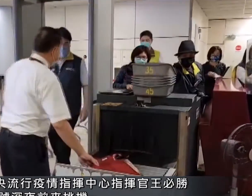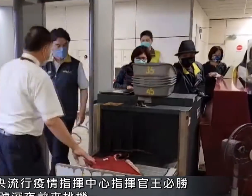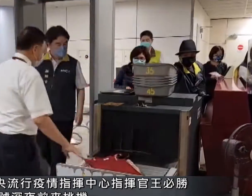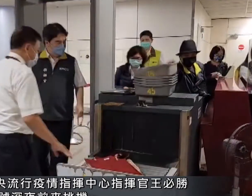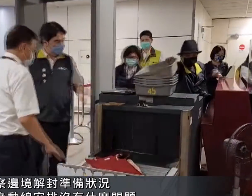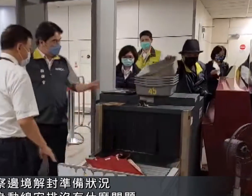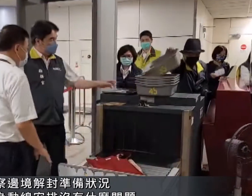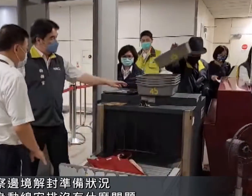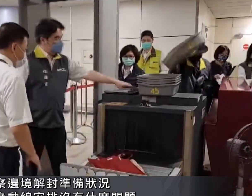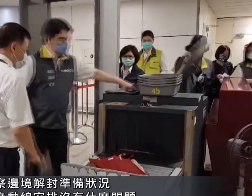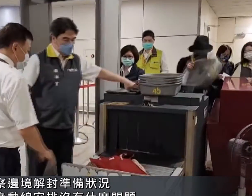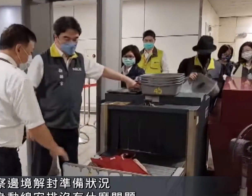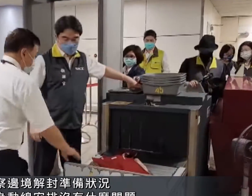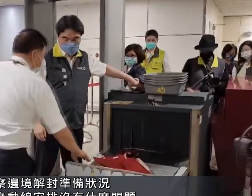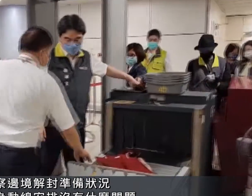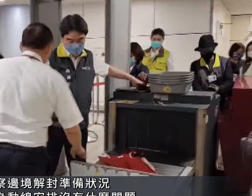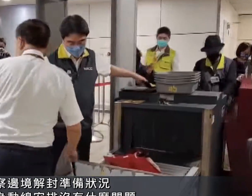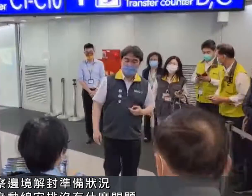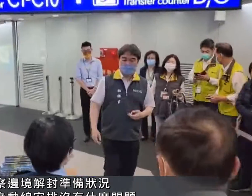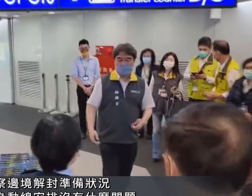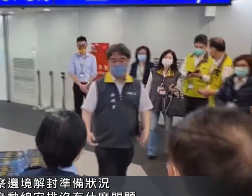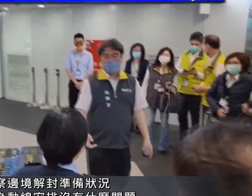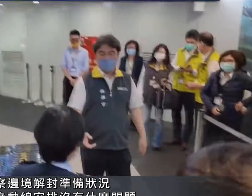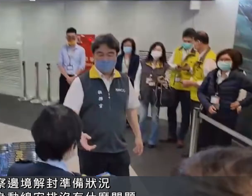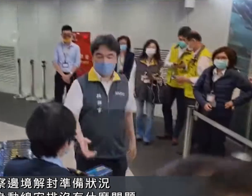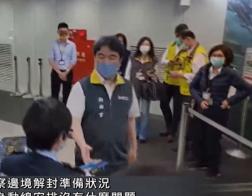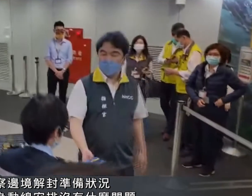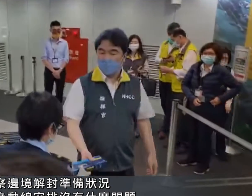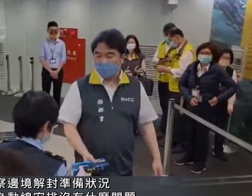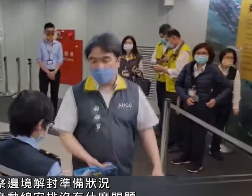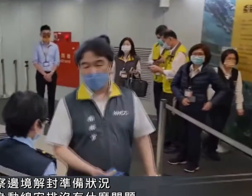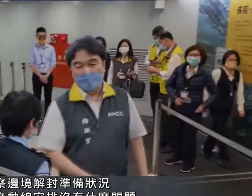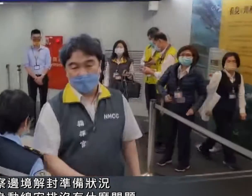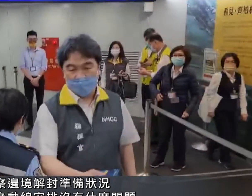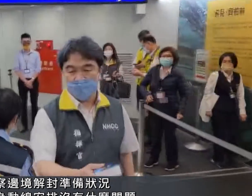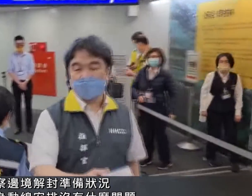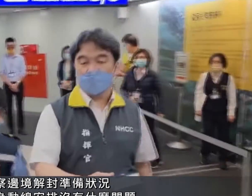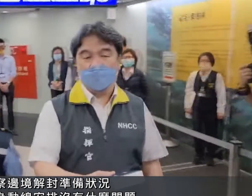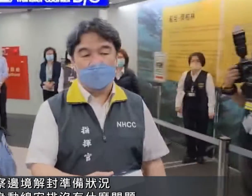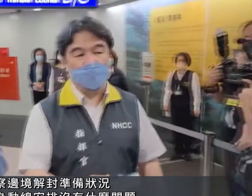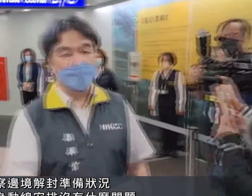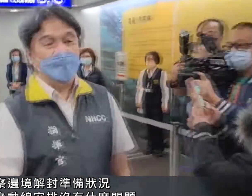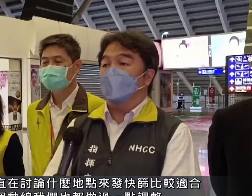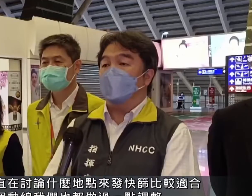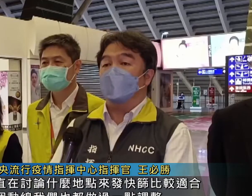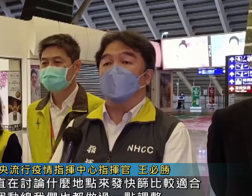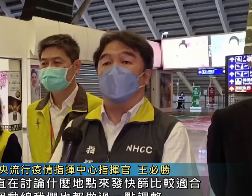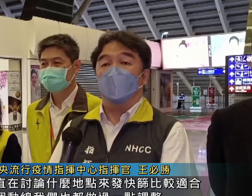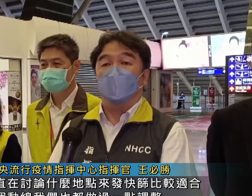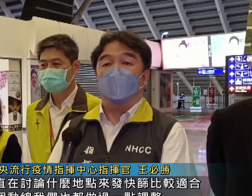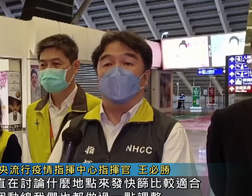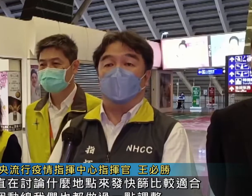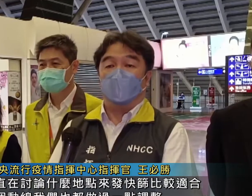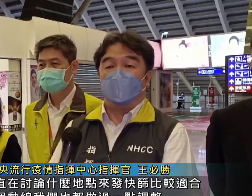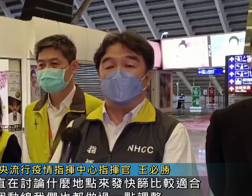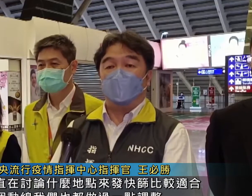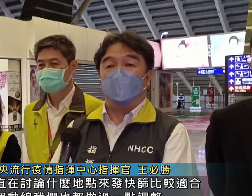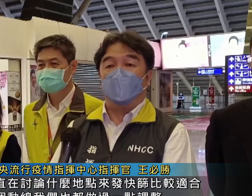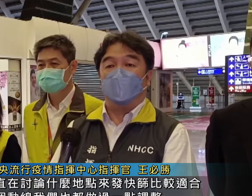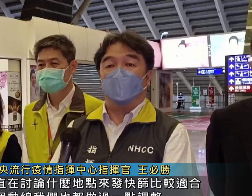机视察边境解封准备状况，认为动线安排没有什么问题。 一直在讨论哦，那什么地点来